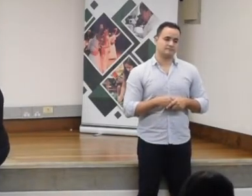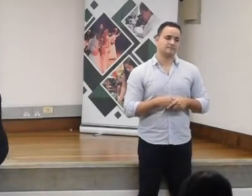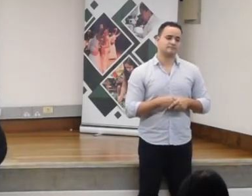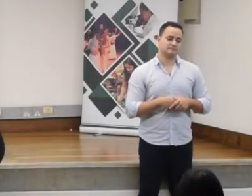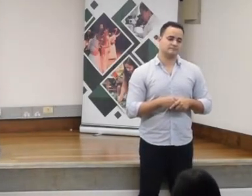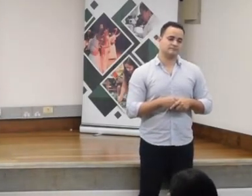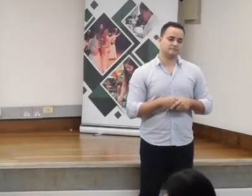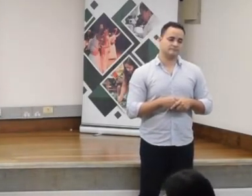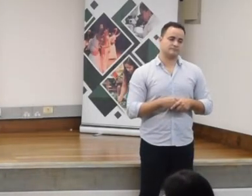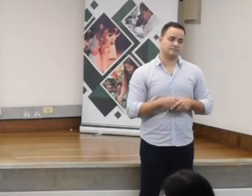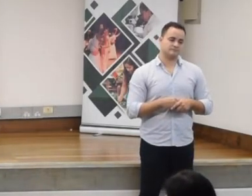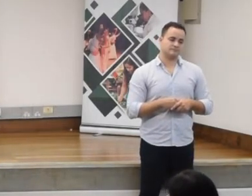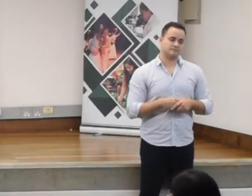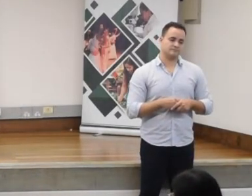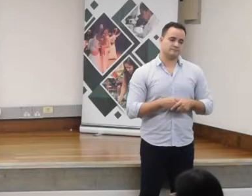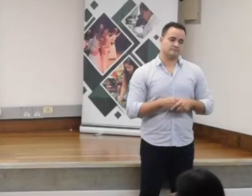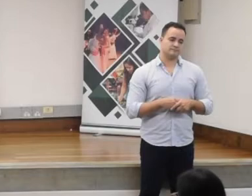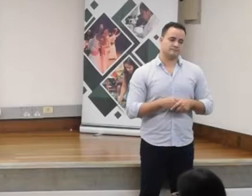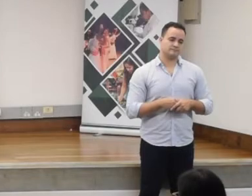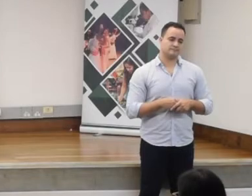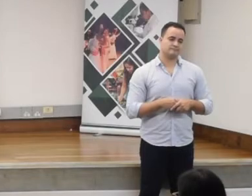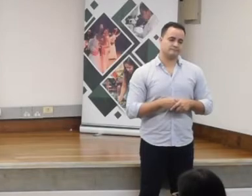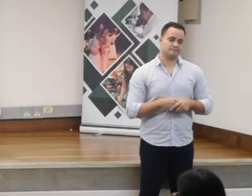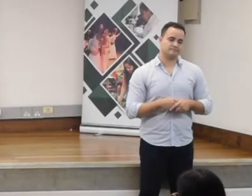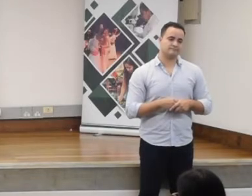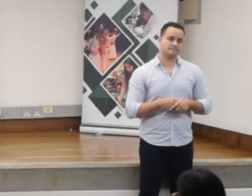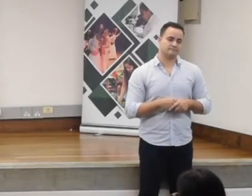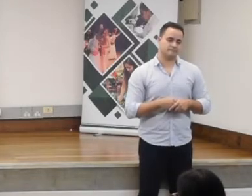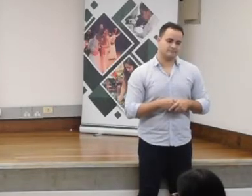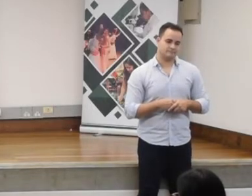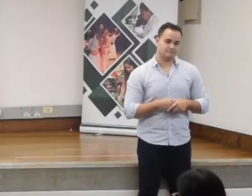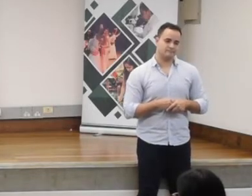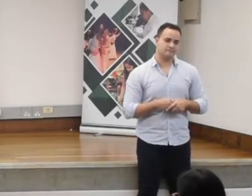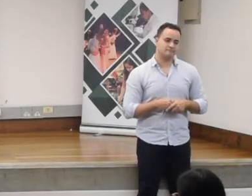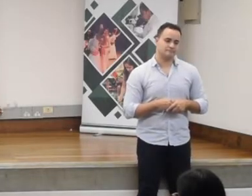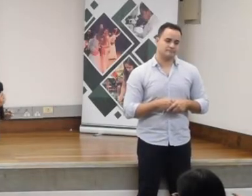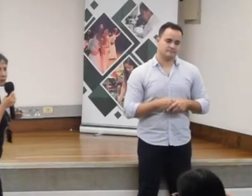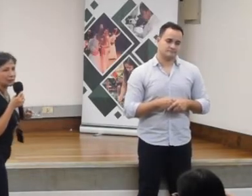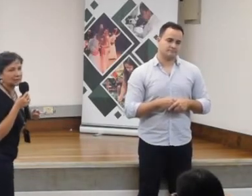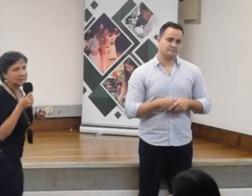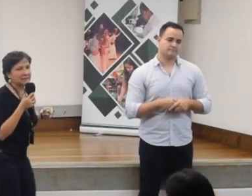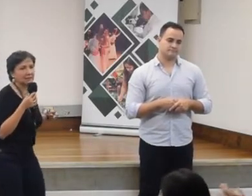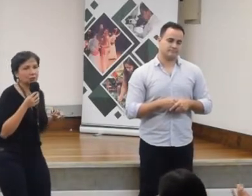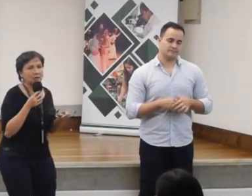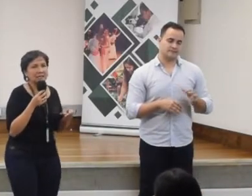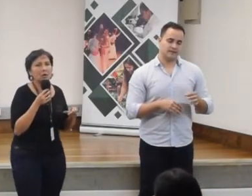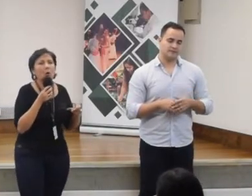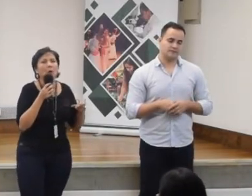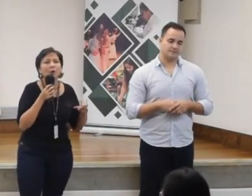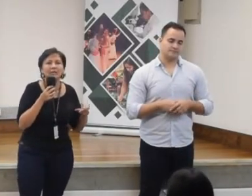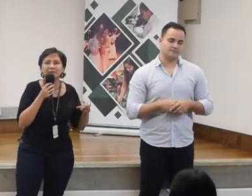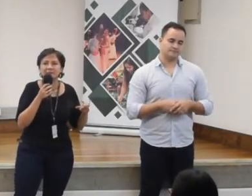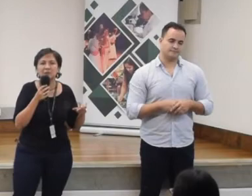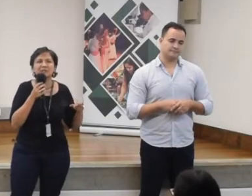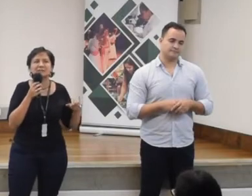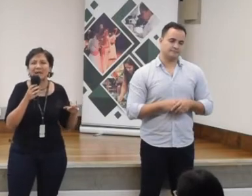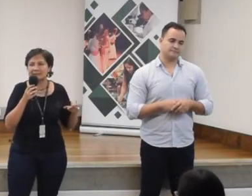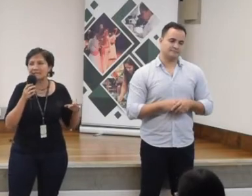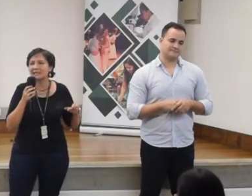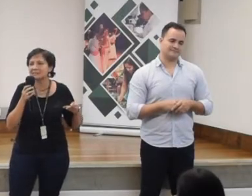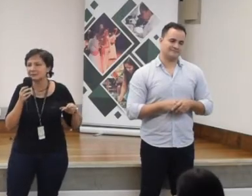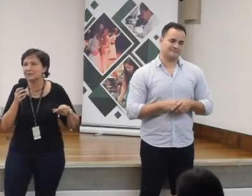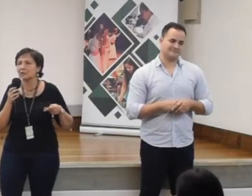Y cerramos con la elaboración de un documento que entregamos a la vicerrectoría con